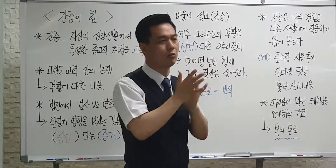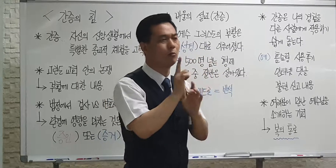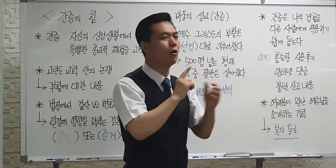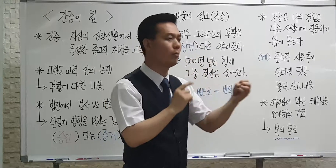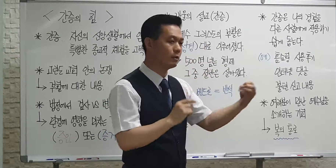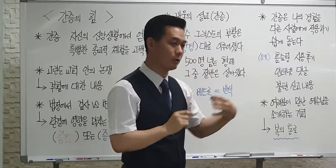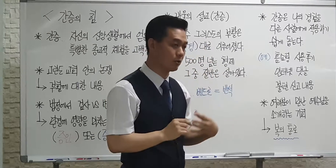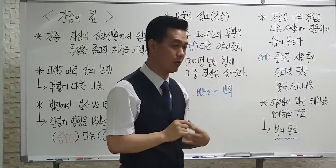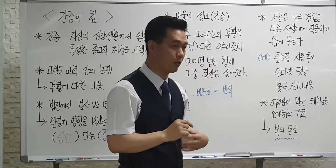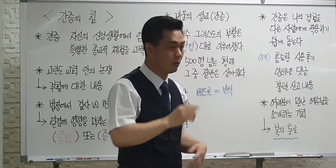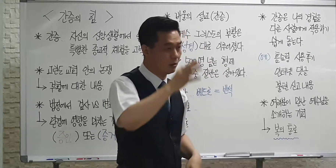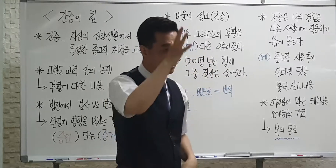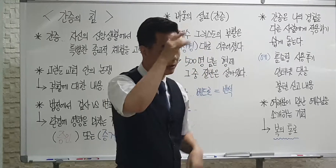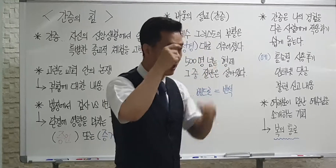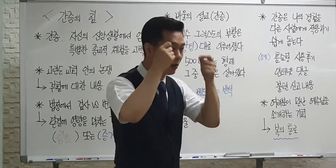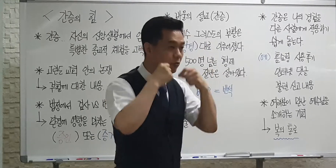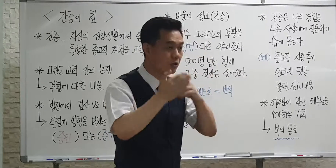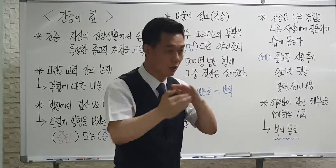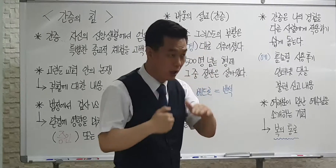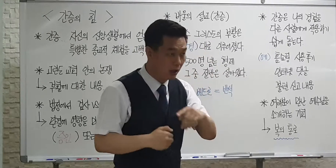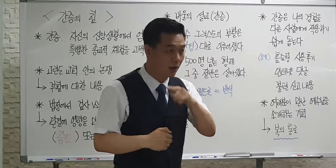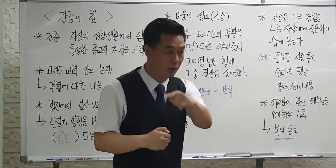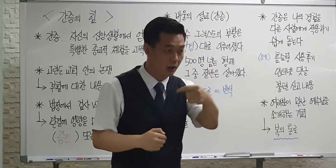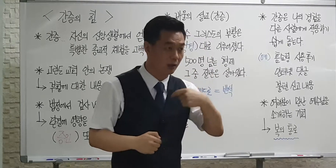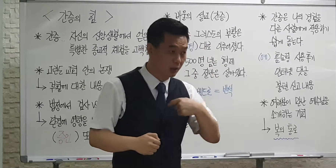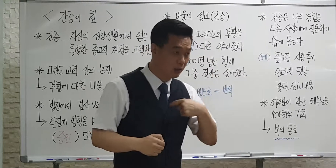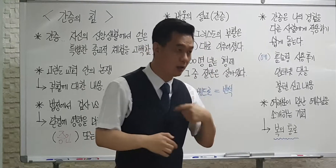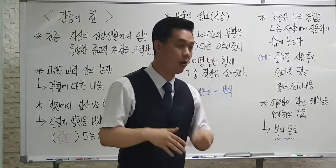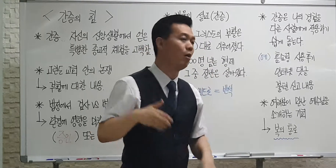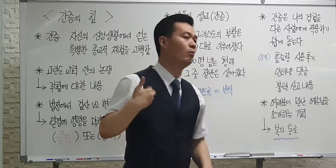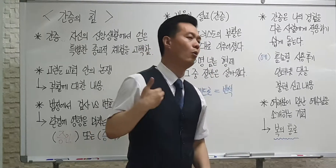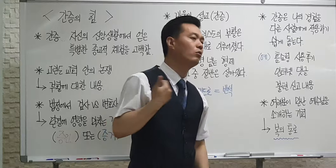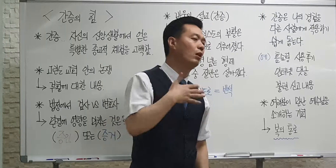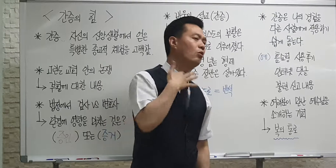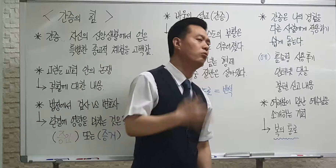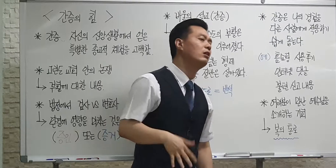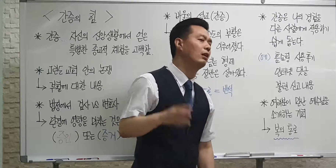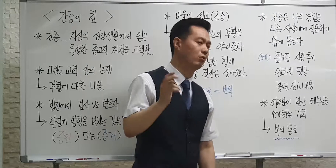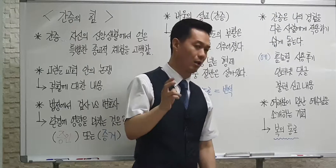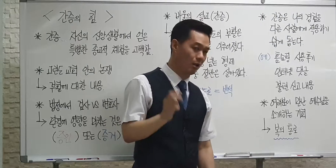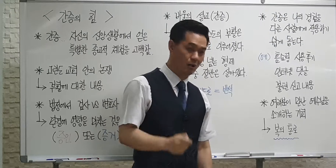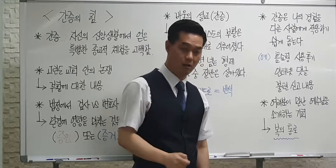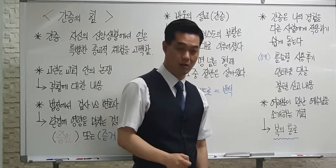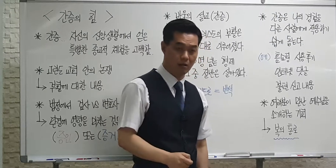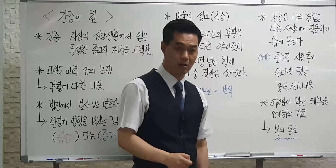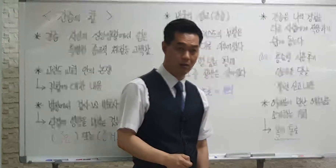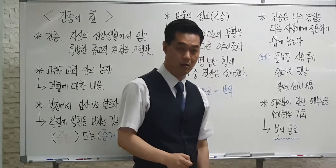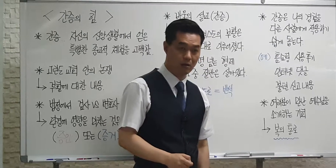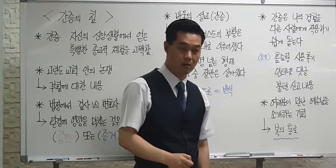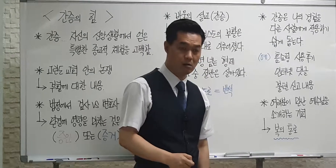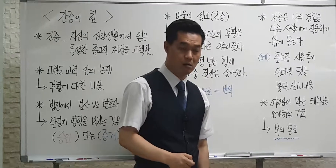뭐라고 말씀하셨어요? 닭 울기 전에 내가 나를 모른다고 부인할 거다.